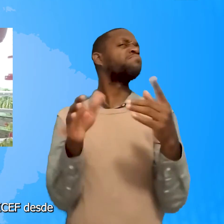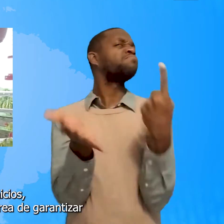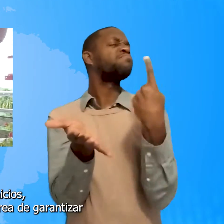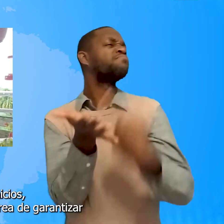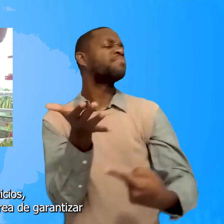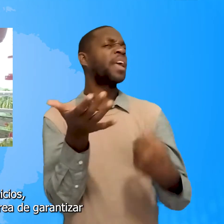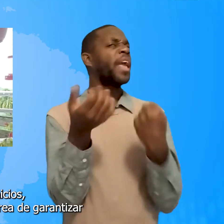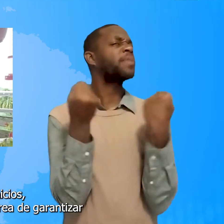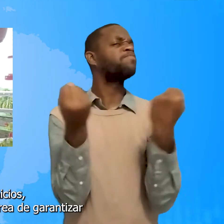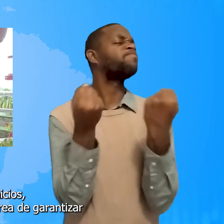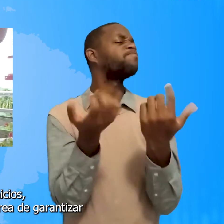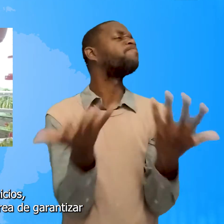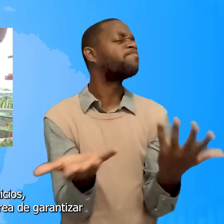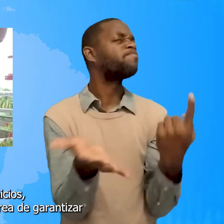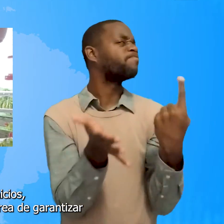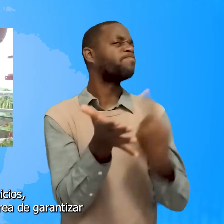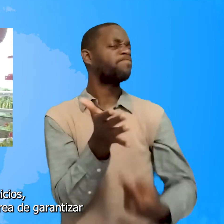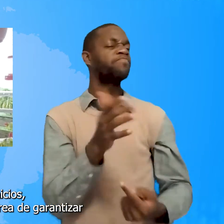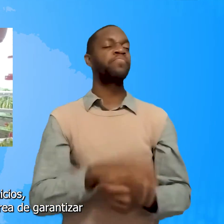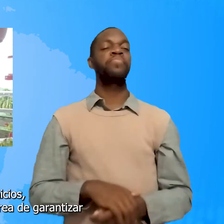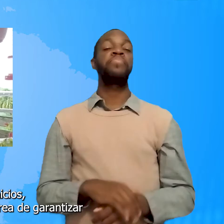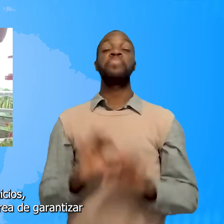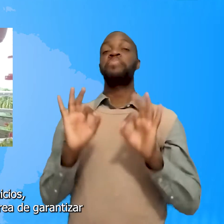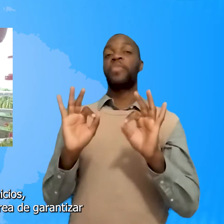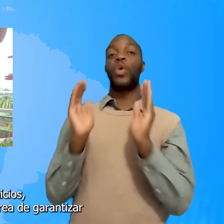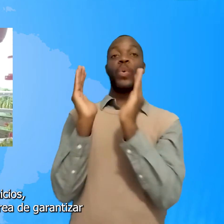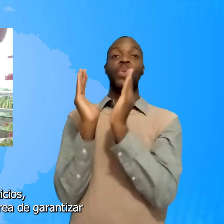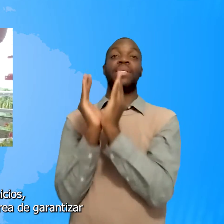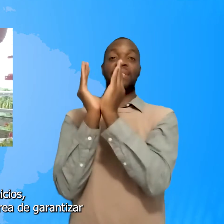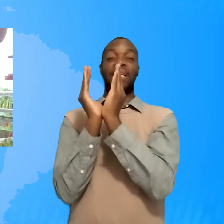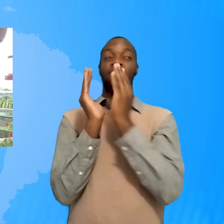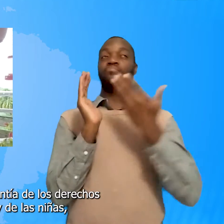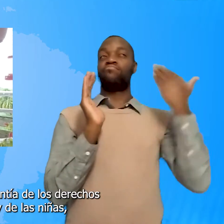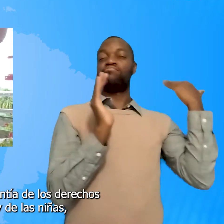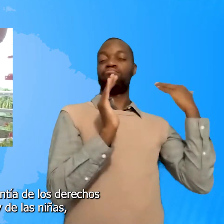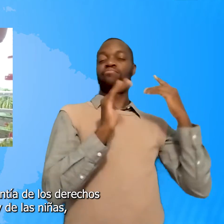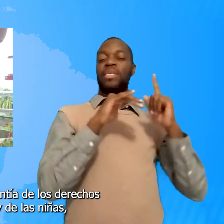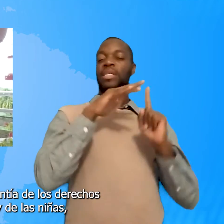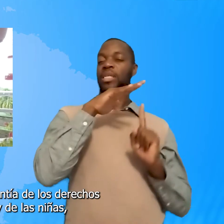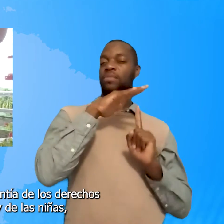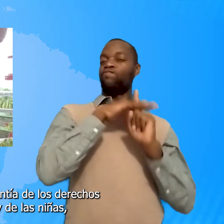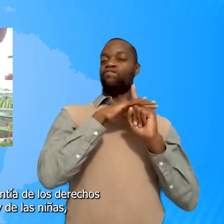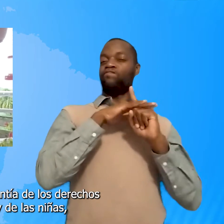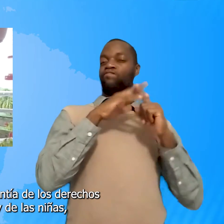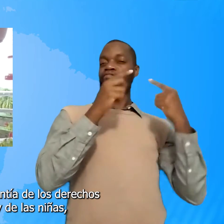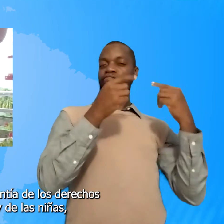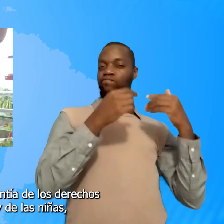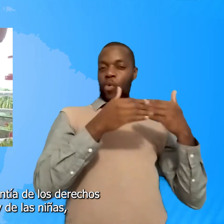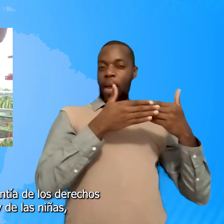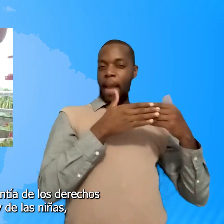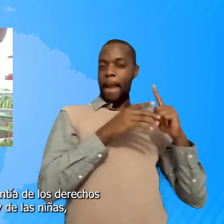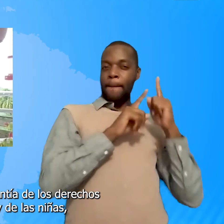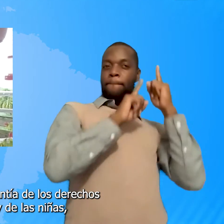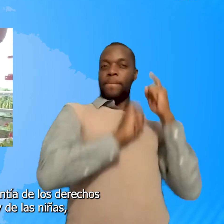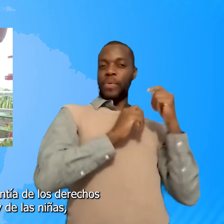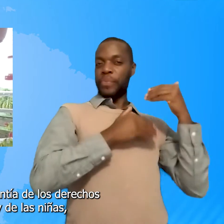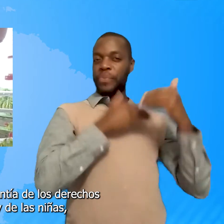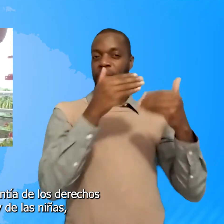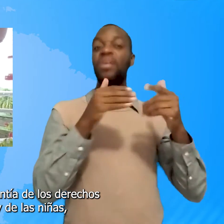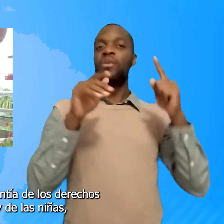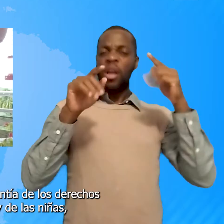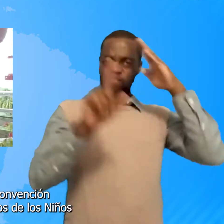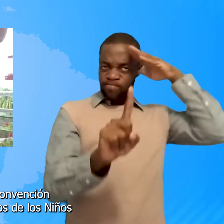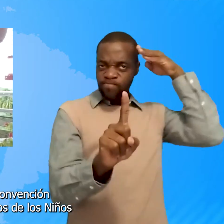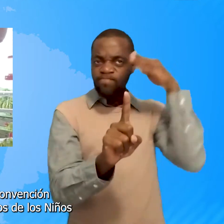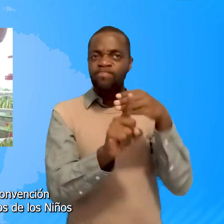desde sus inicios como tiene la tarea de garantizar, de trabajar para la garantía de los derechos de los niños y de